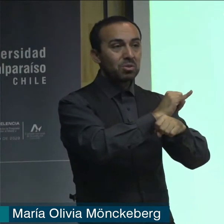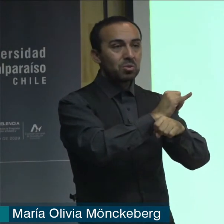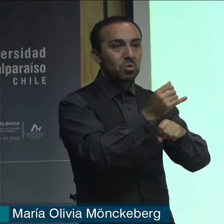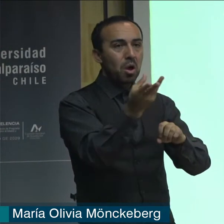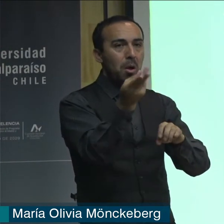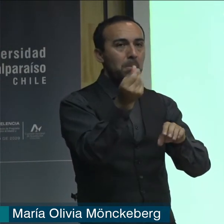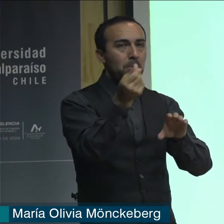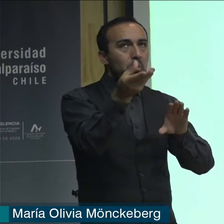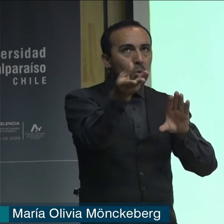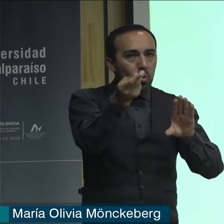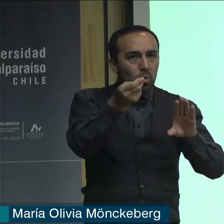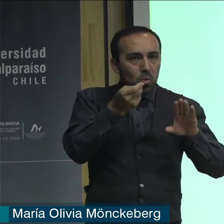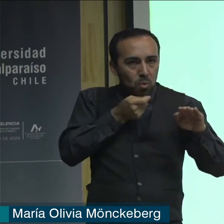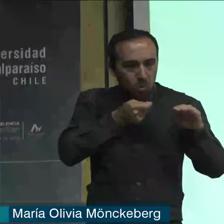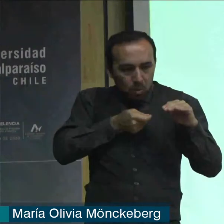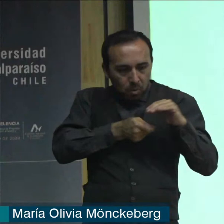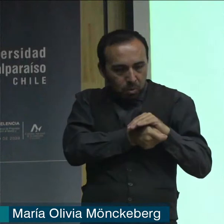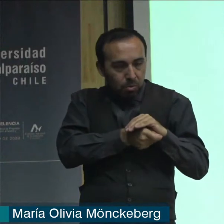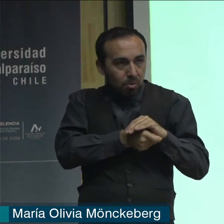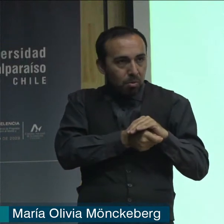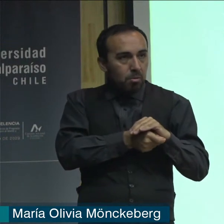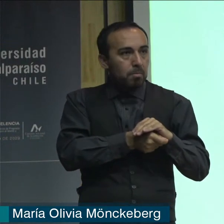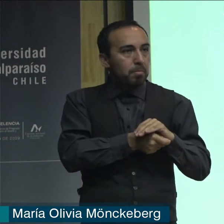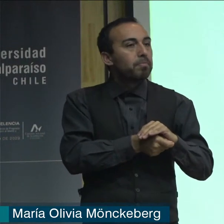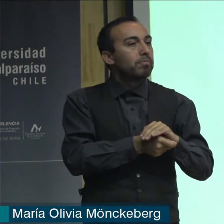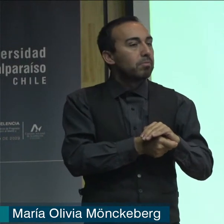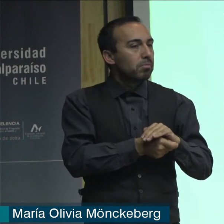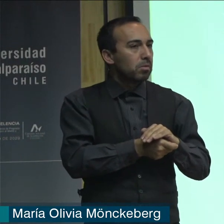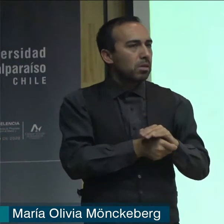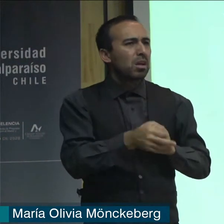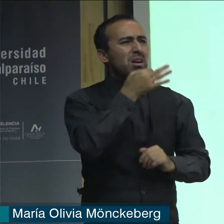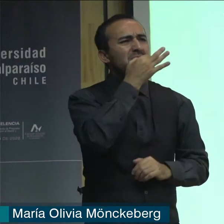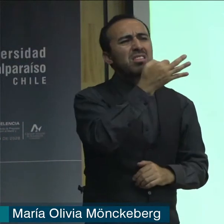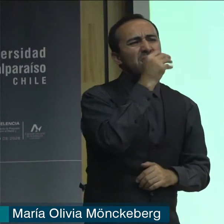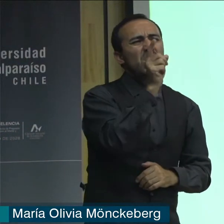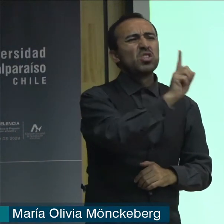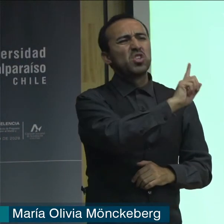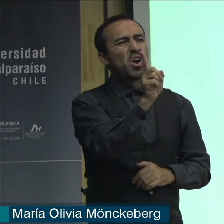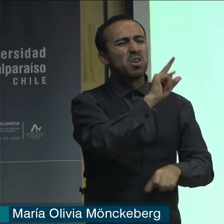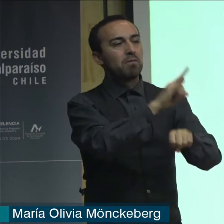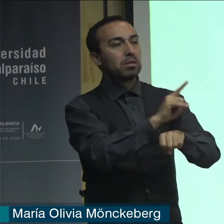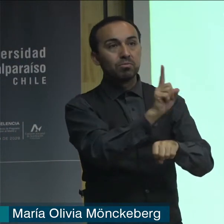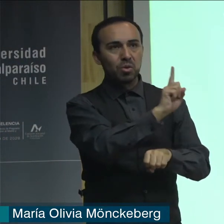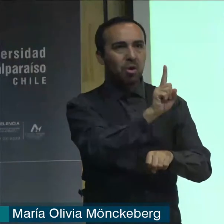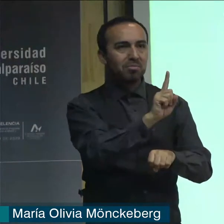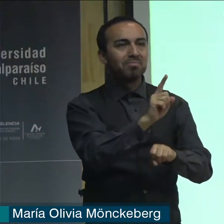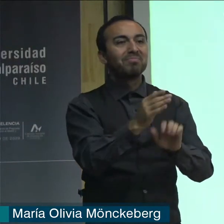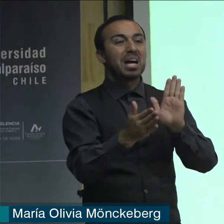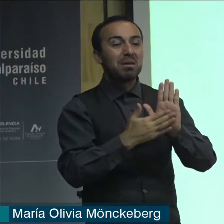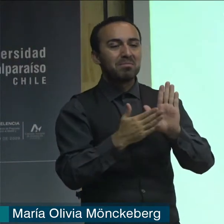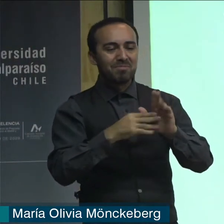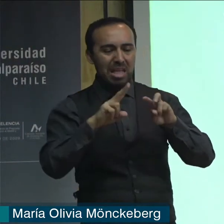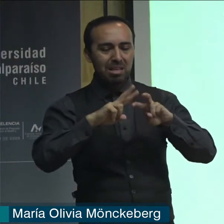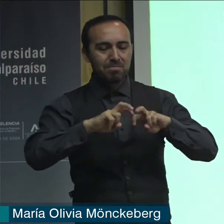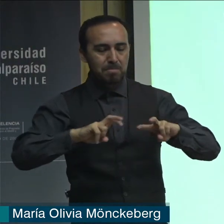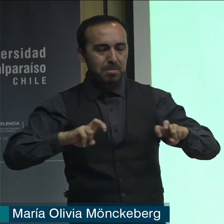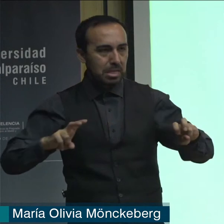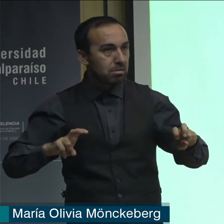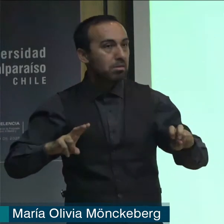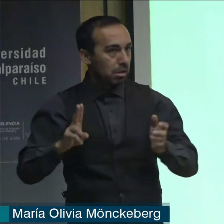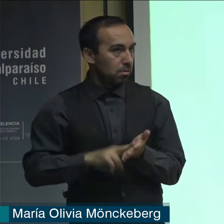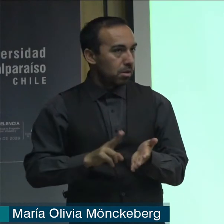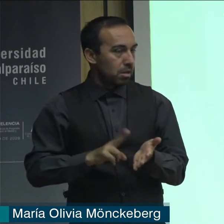estén algunos tratando de arreglar para decir que no lucran pero para comprobarlo habría que hacer investigaciones